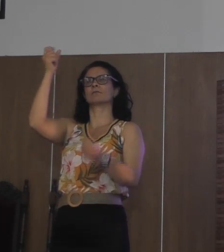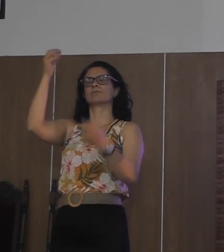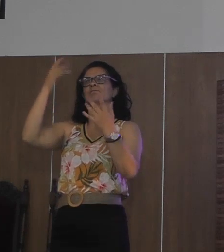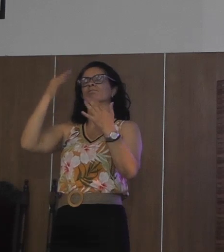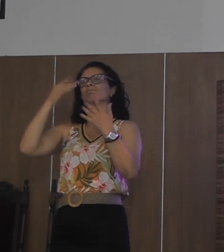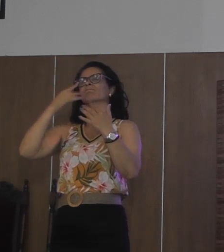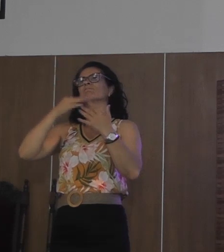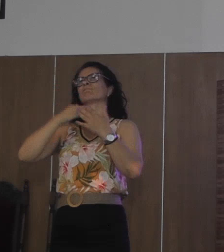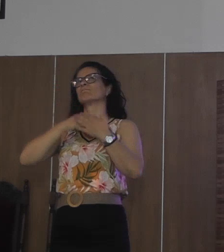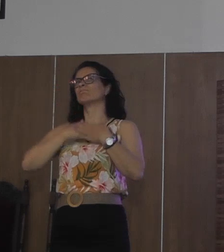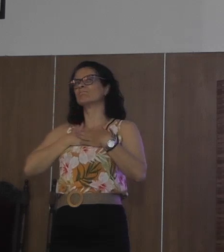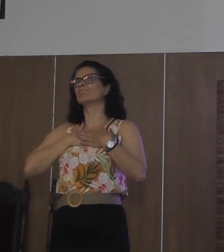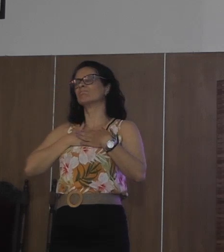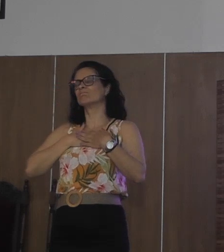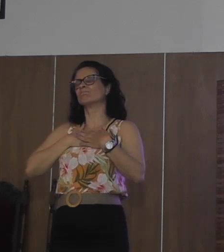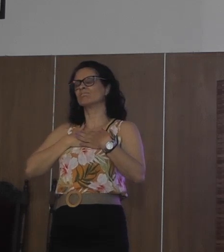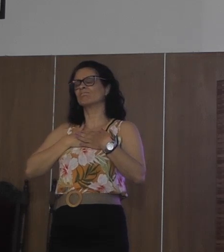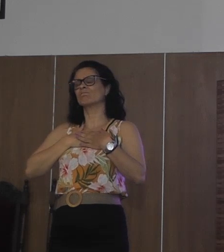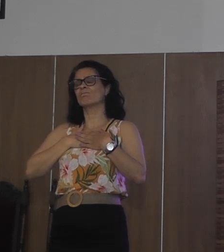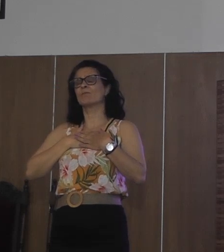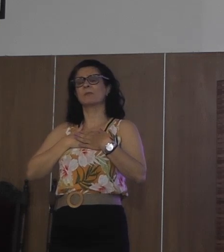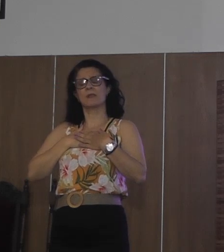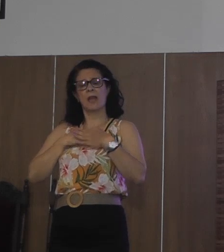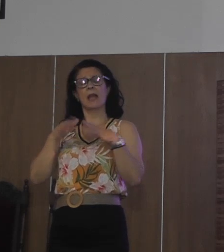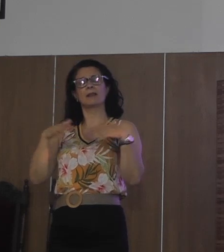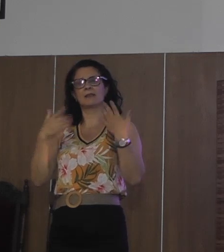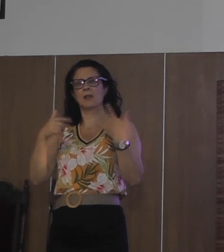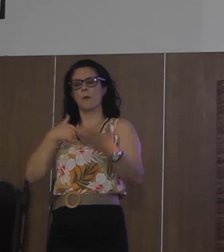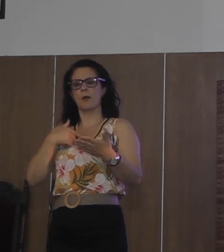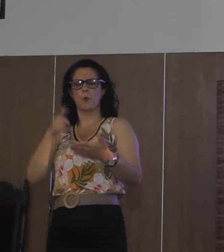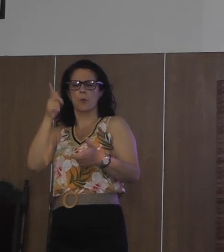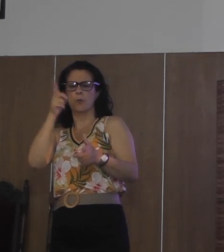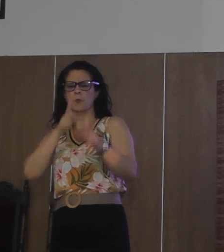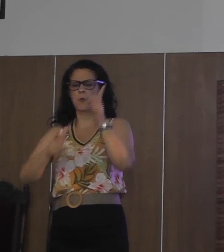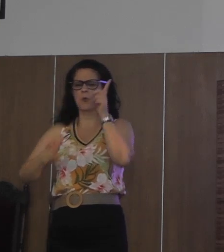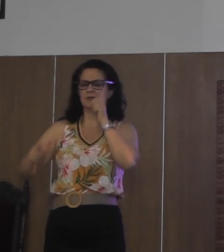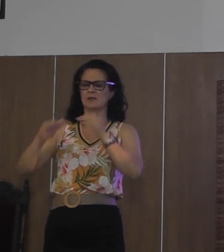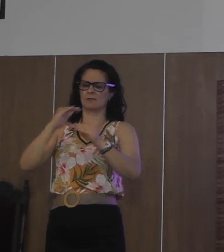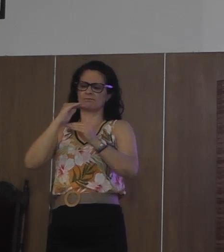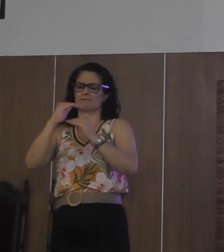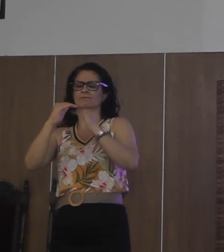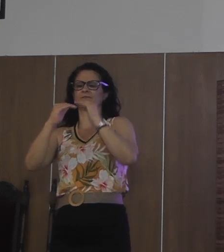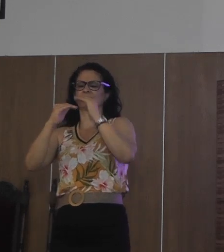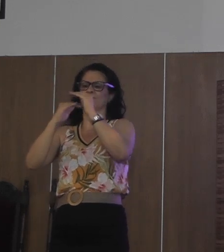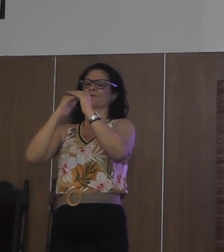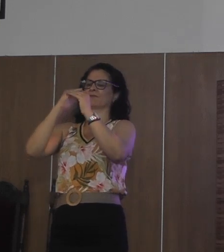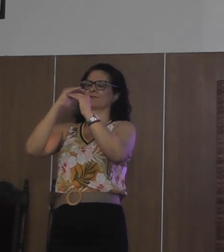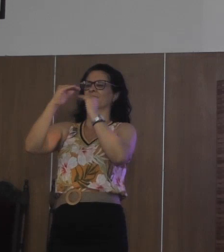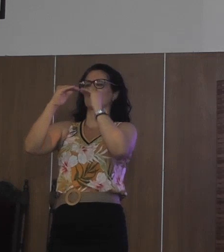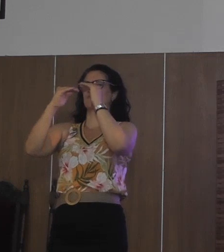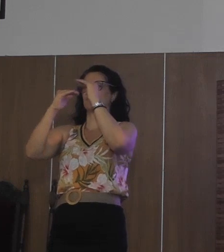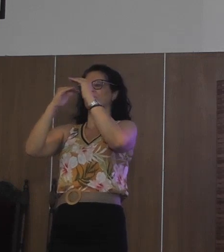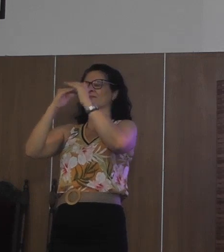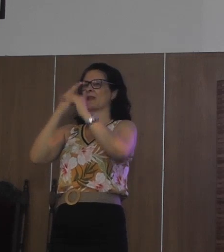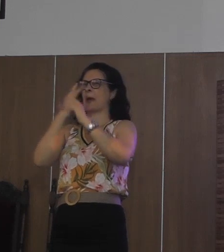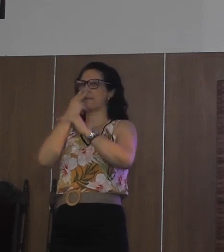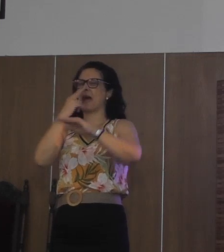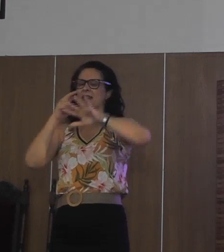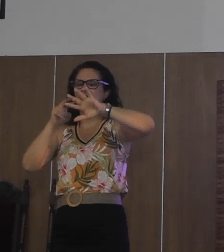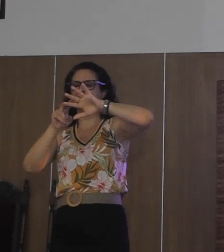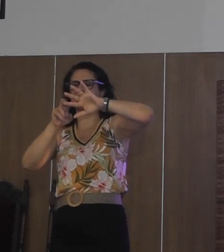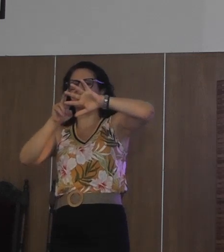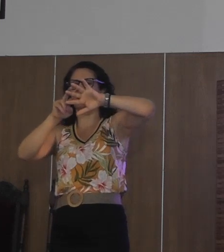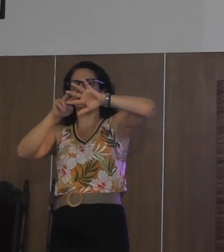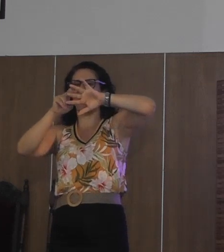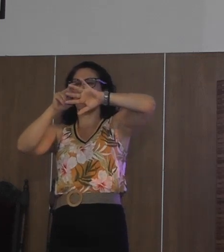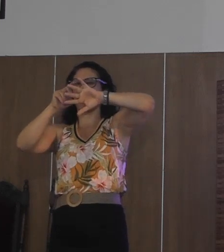Para que eu possa avançar mais. Aquele que é grato, ele tende a ir mais longe. Ele tem um coração mais